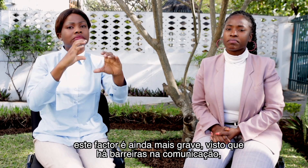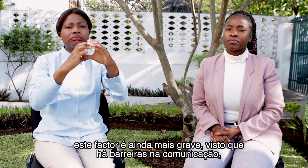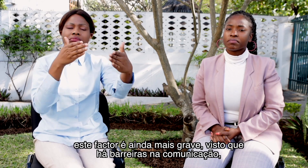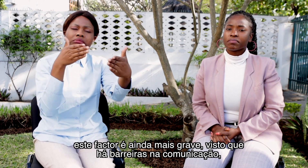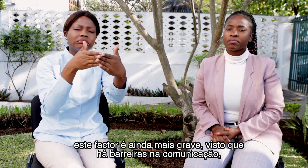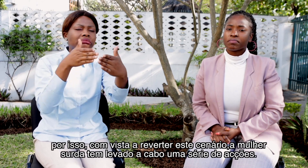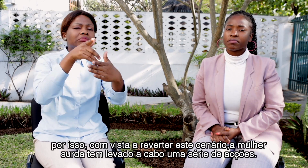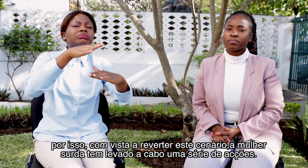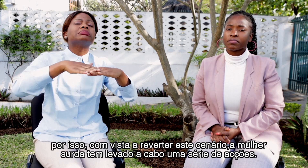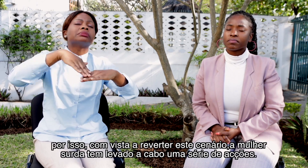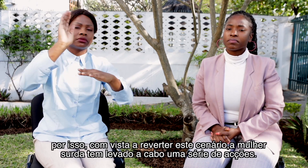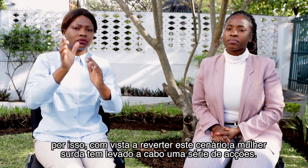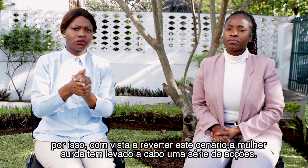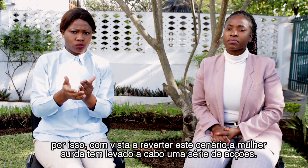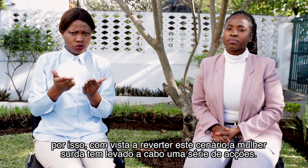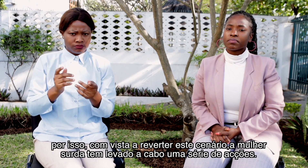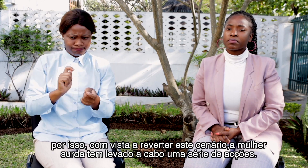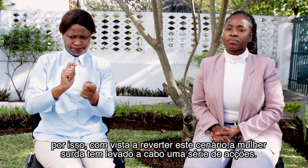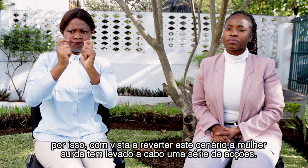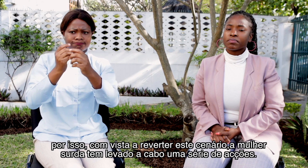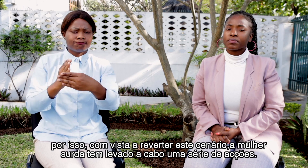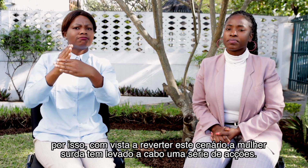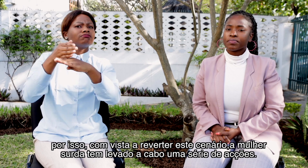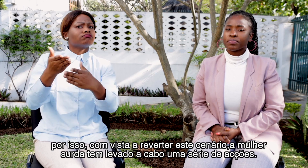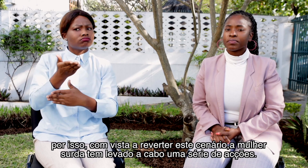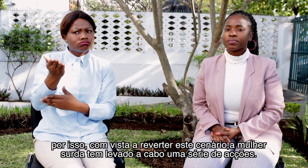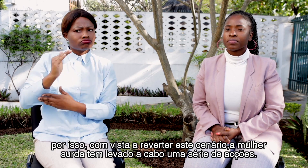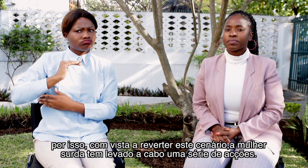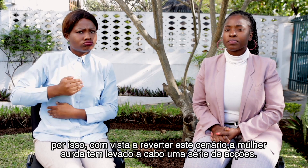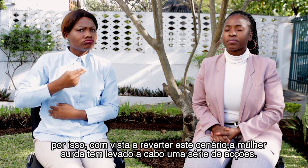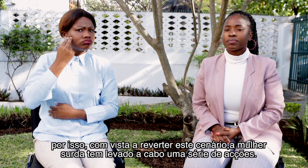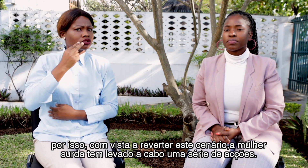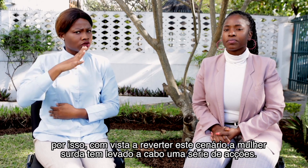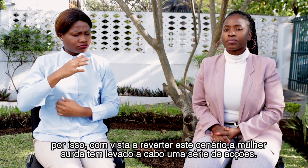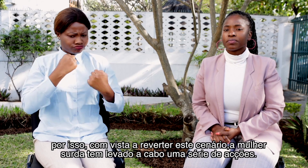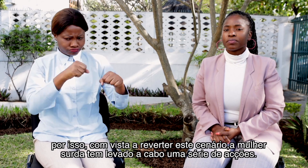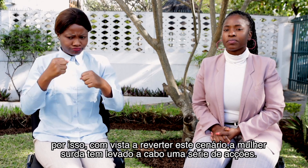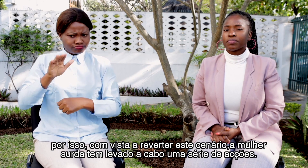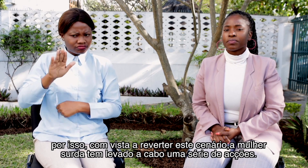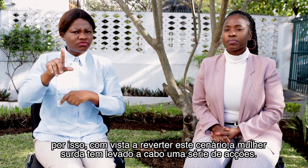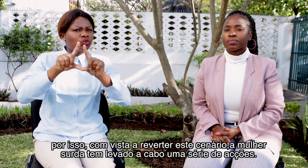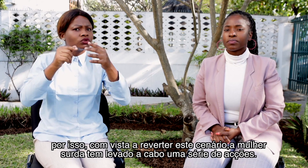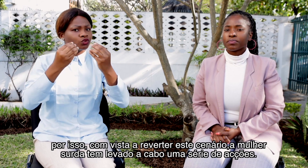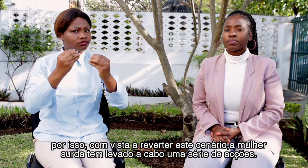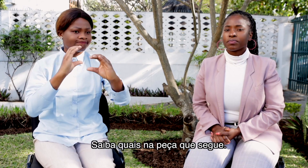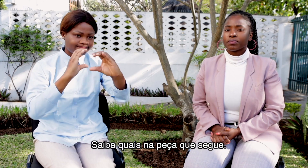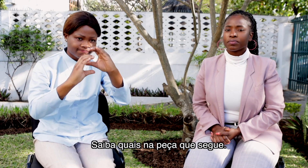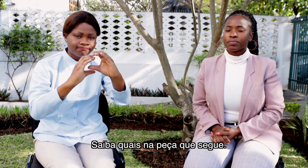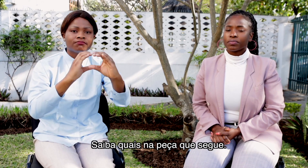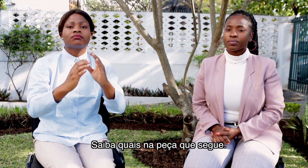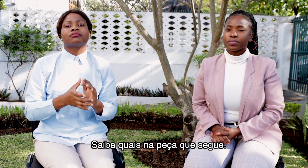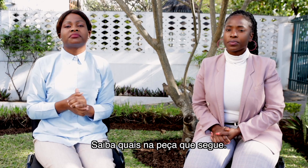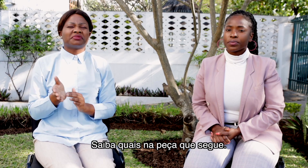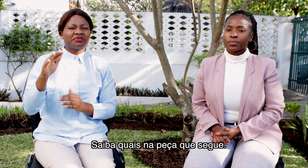barreiras na comunicação. Por isso, com vista a reverter este cenário, a mulher surda tem levado a cabo uma série de ações.